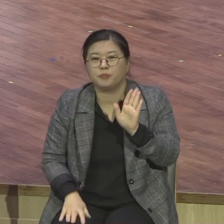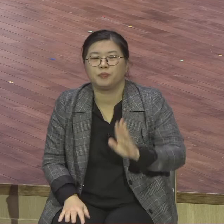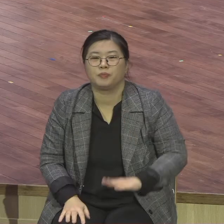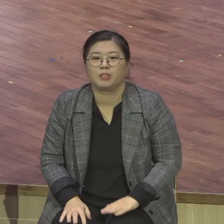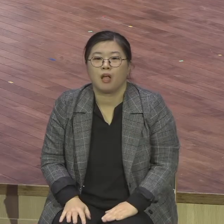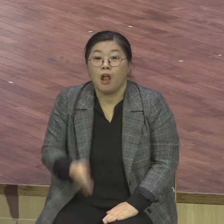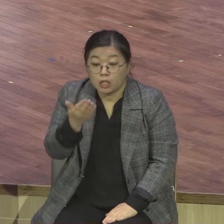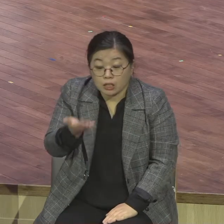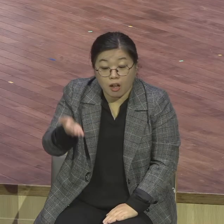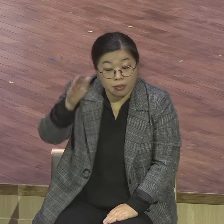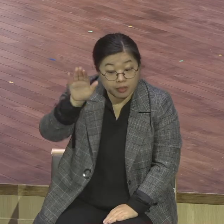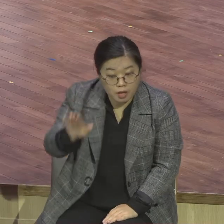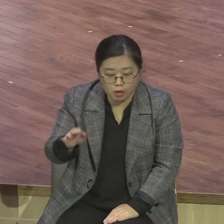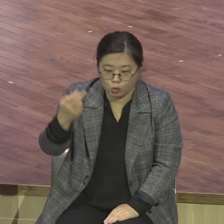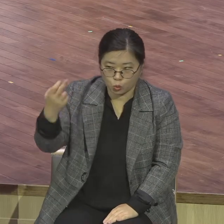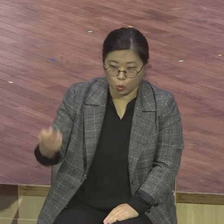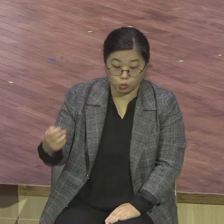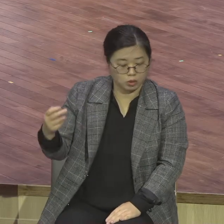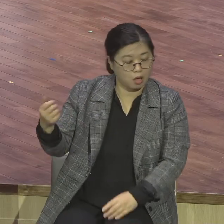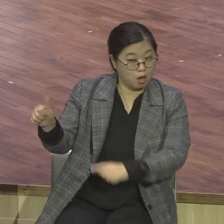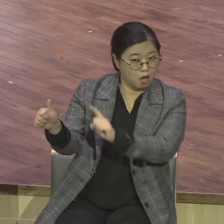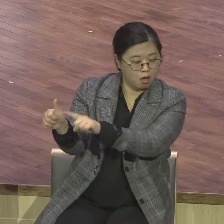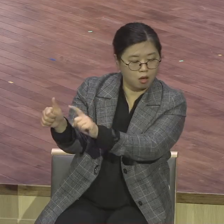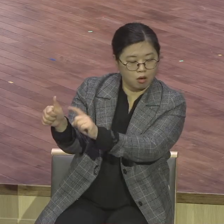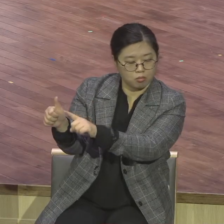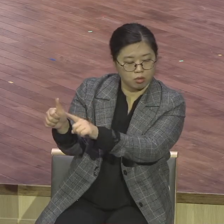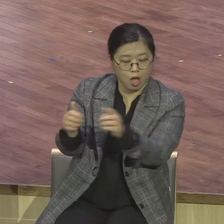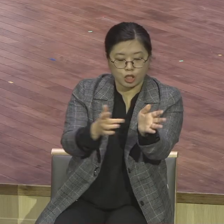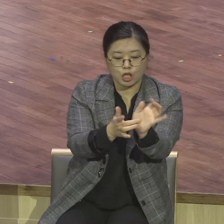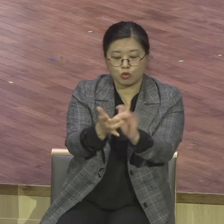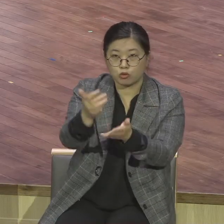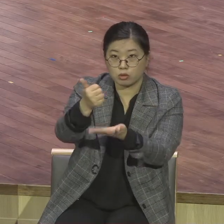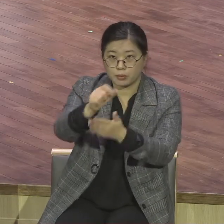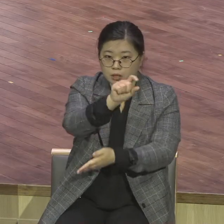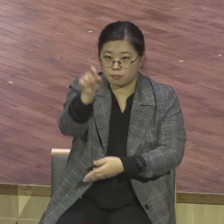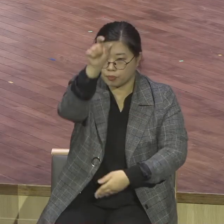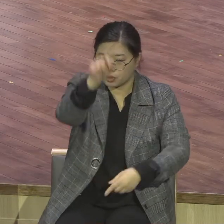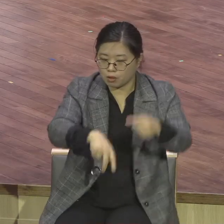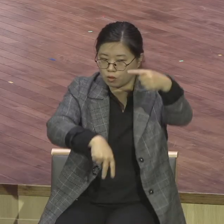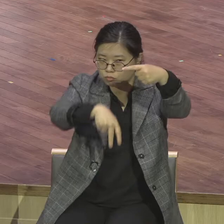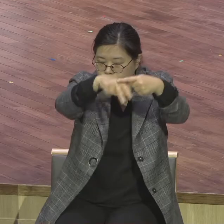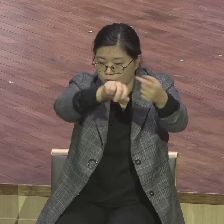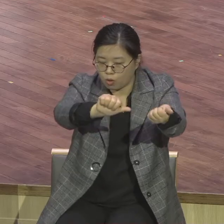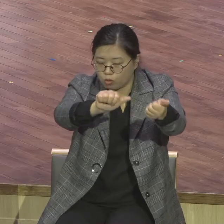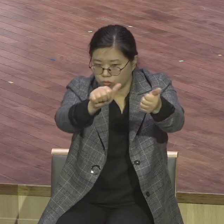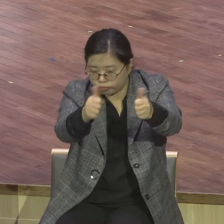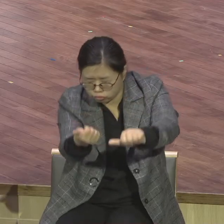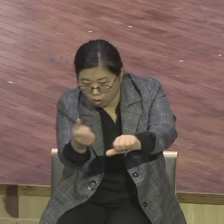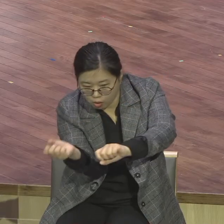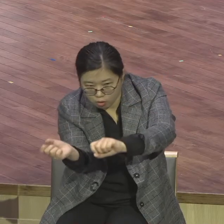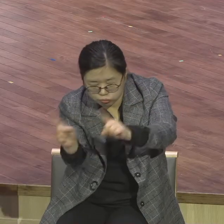대속과 예수님의 부활하심을 본 이후에 완전히 바뀌어버려요.